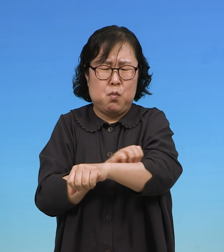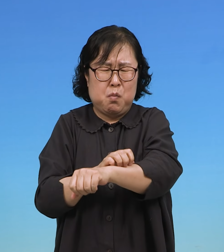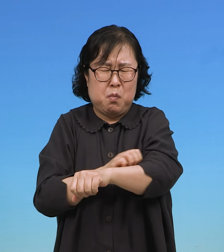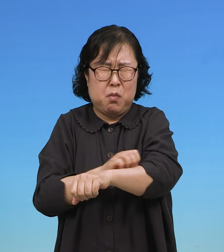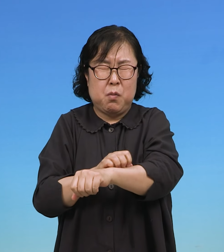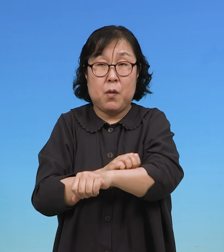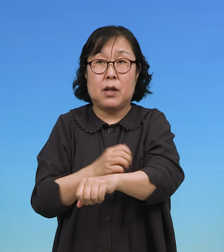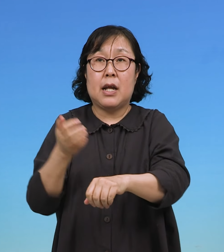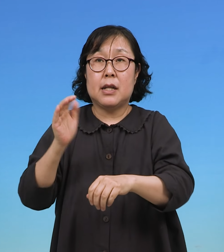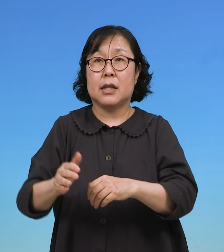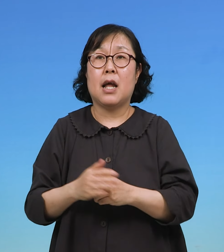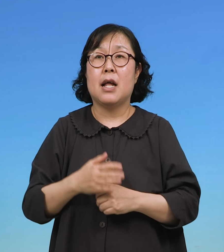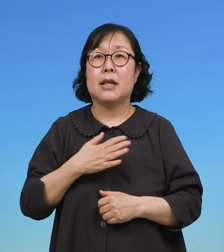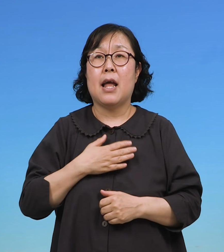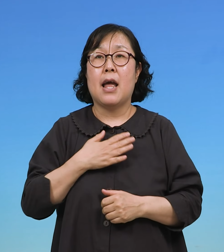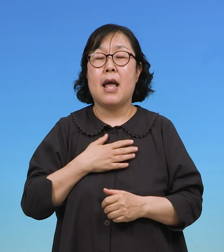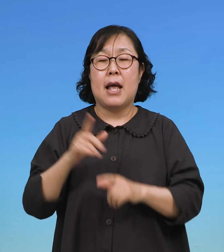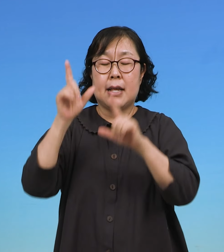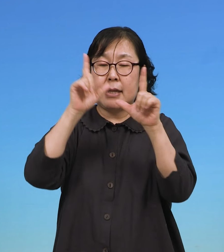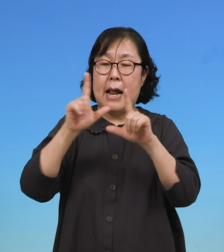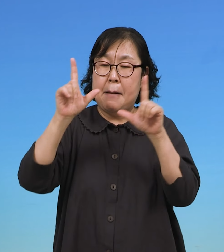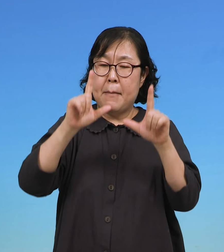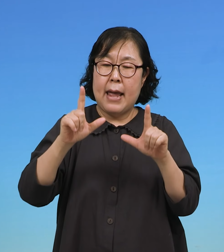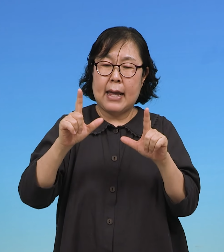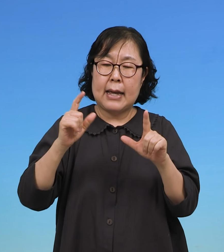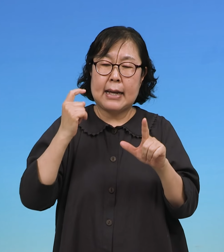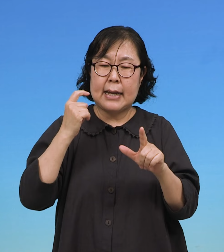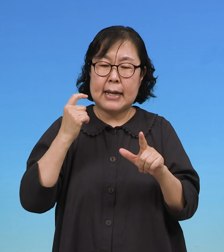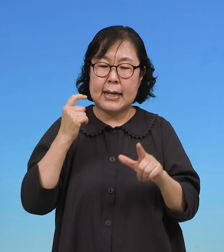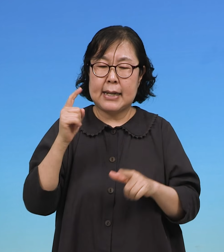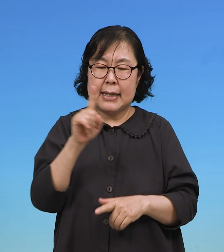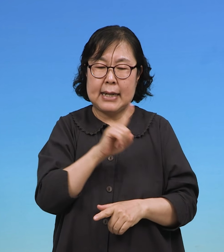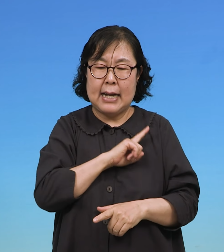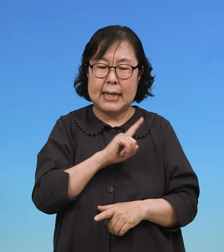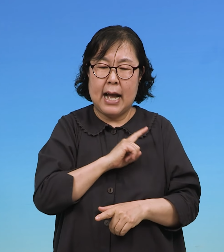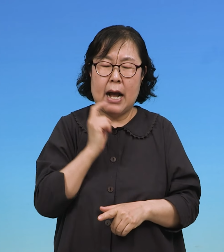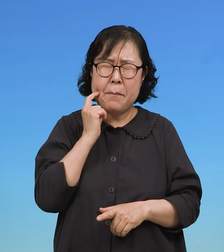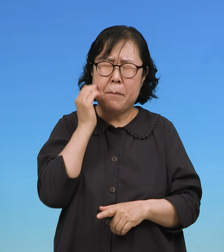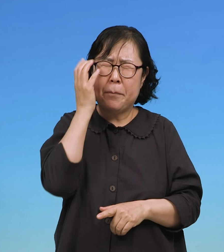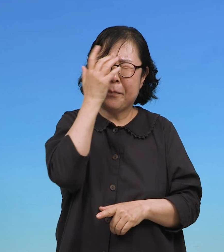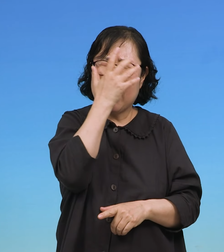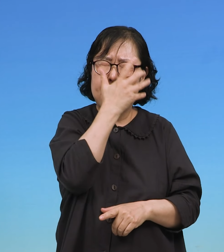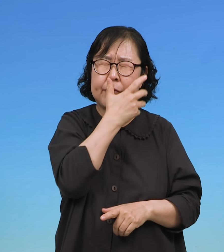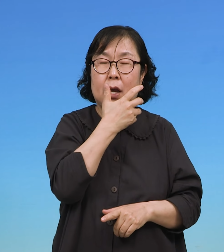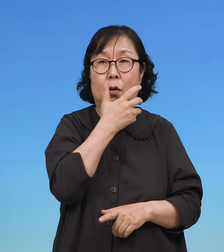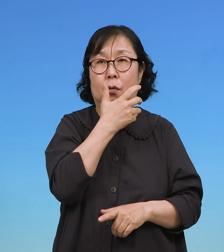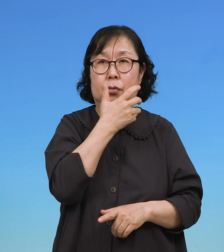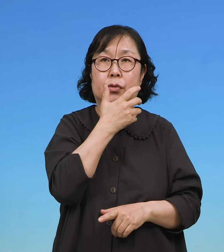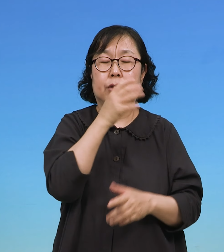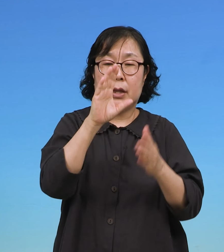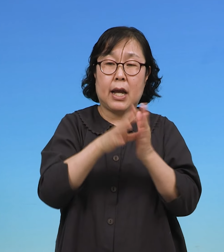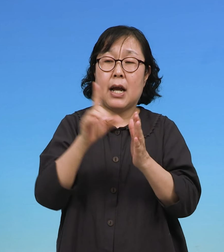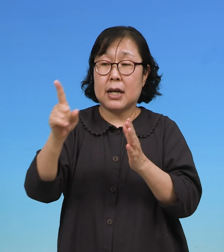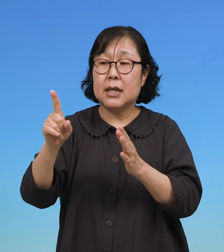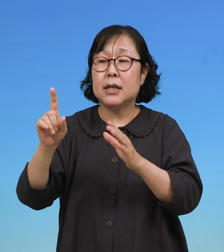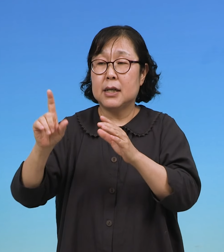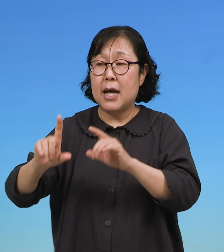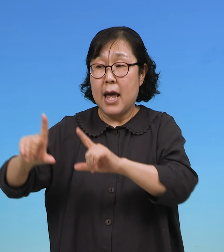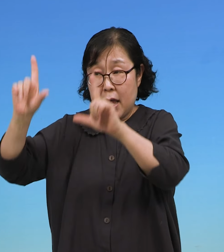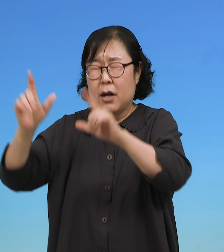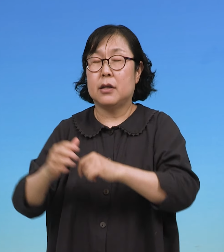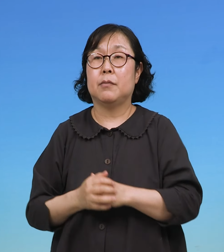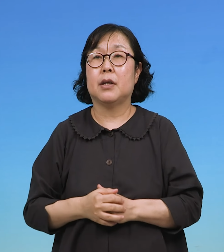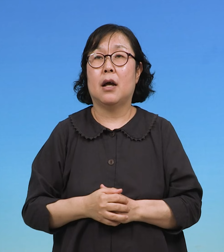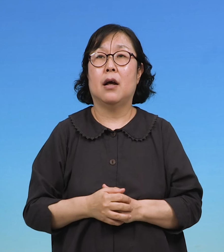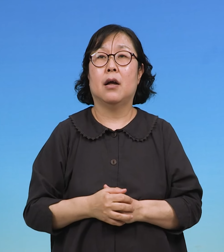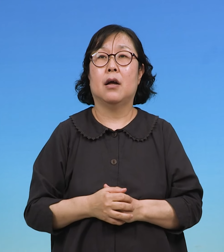불편한 생활을 했는데 내 생애에 가장 황홀한 해가 그 해였어요. 모든 게 아름다운 거예요. 막